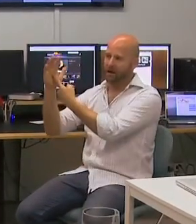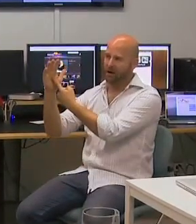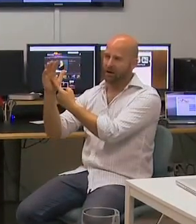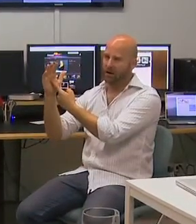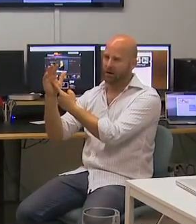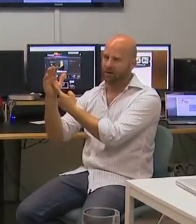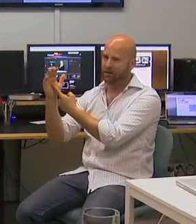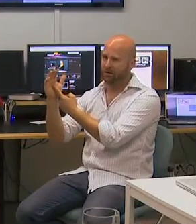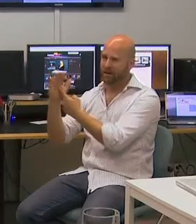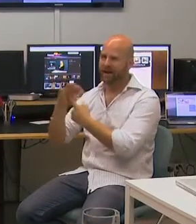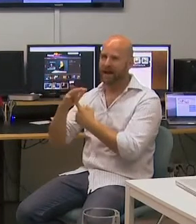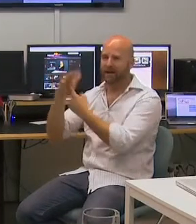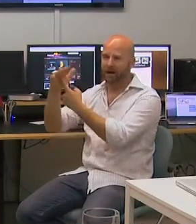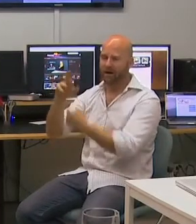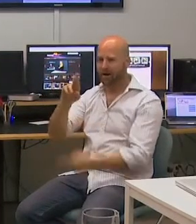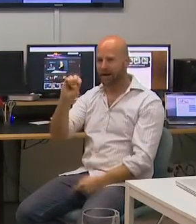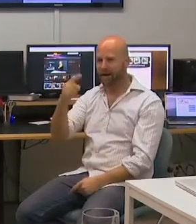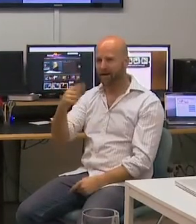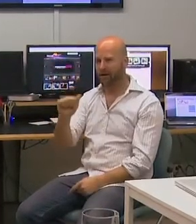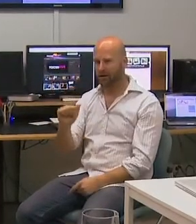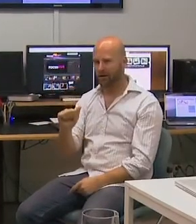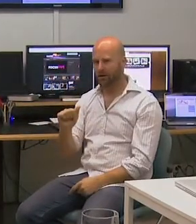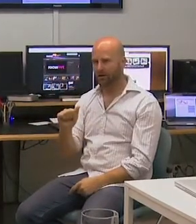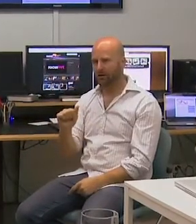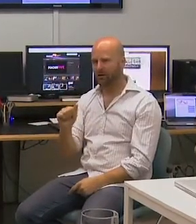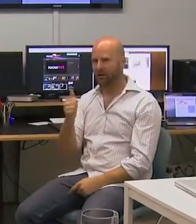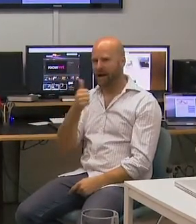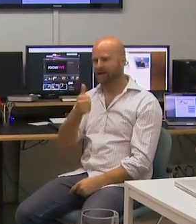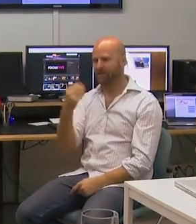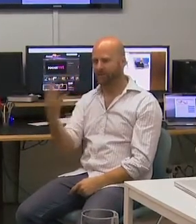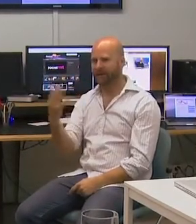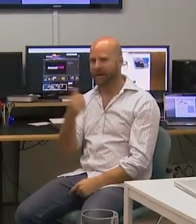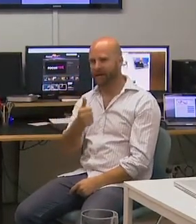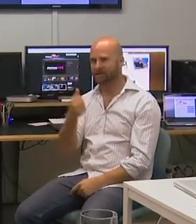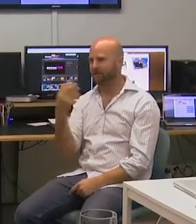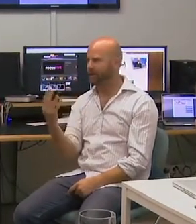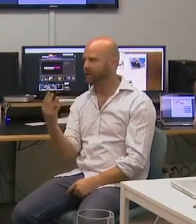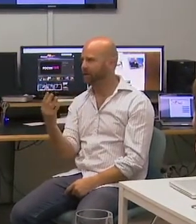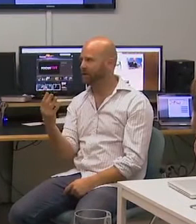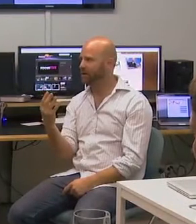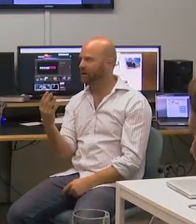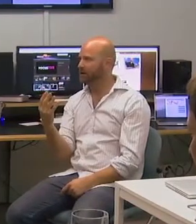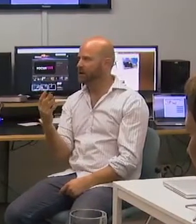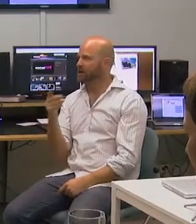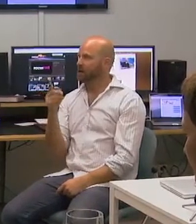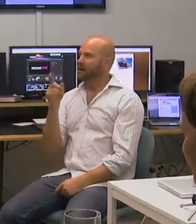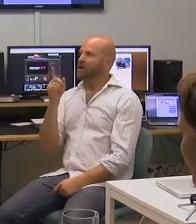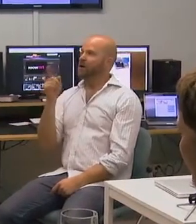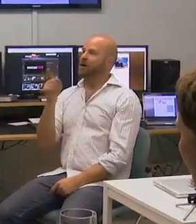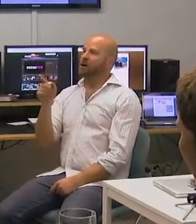uns. Zum Beispiel, wo ist das? Reka. Rega, genau. Also wenn ich zum Beispiel einen Helikopter bestellen